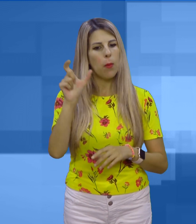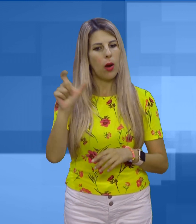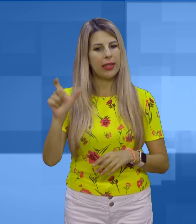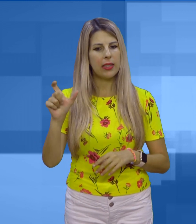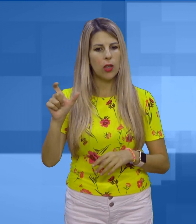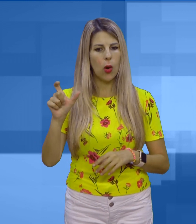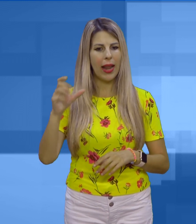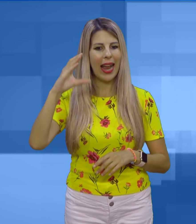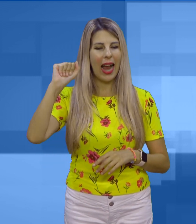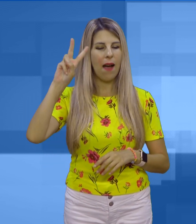scorso anno.